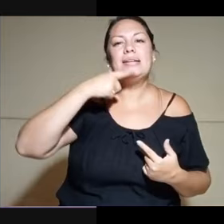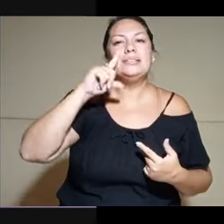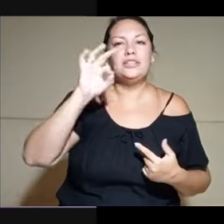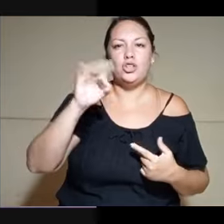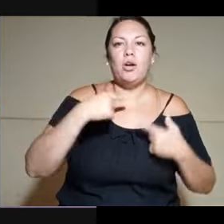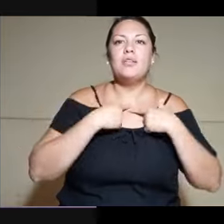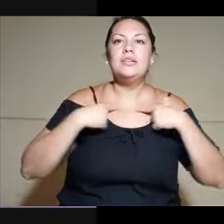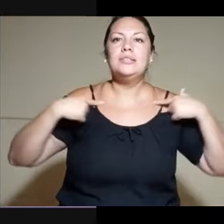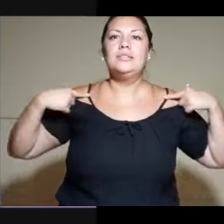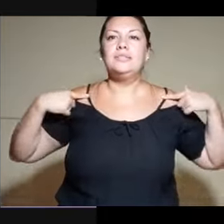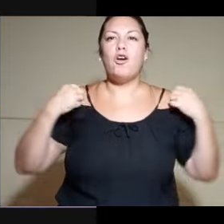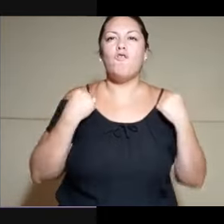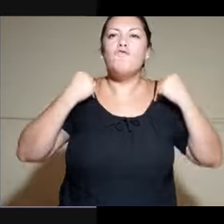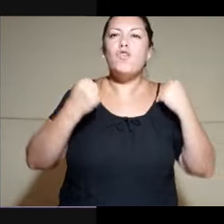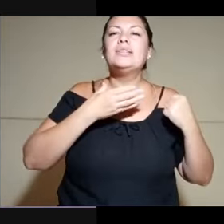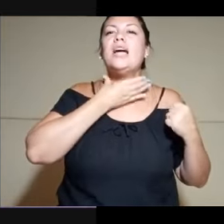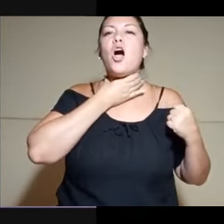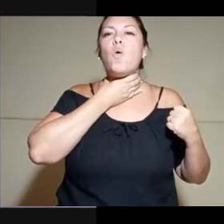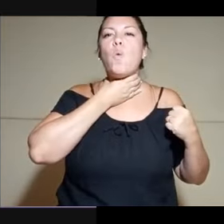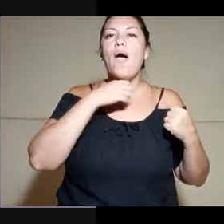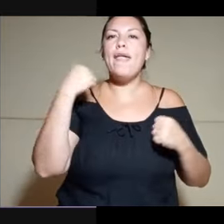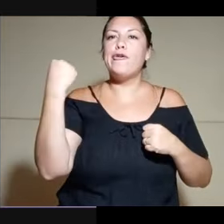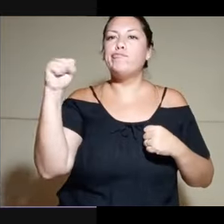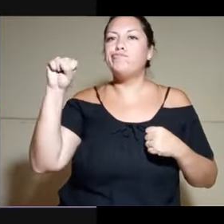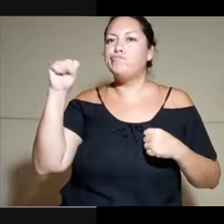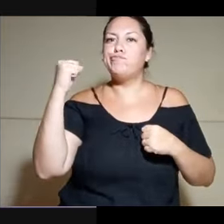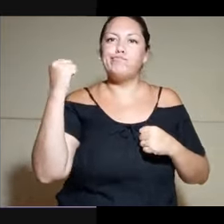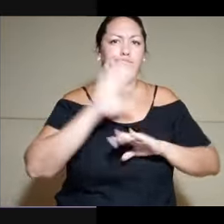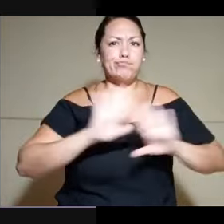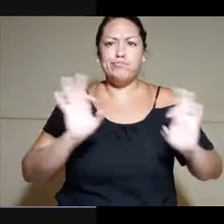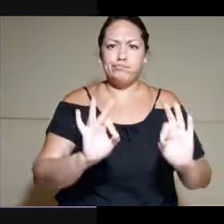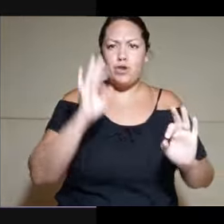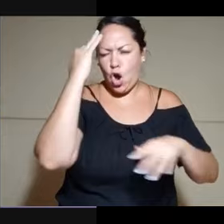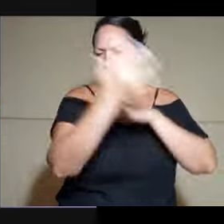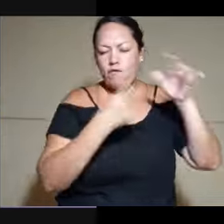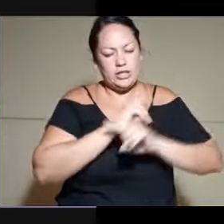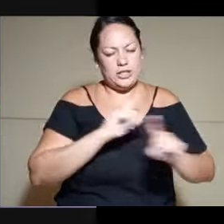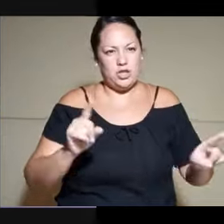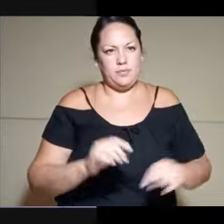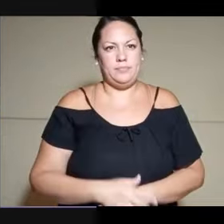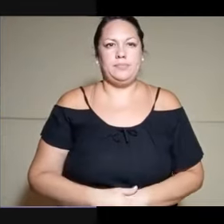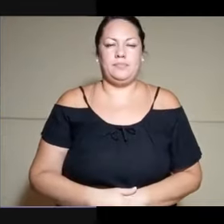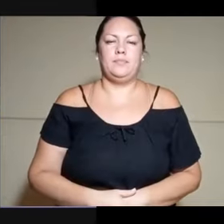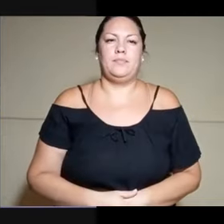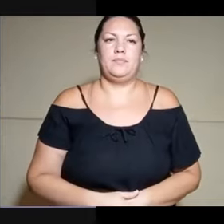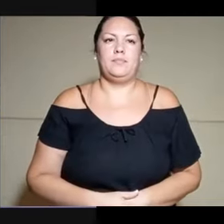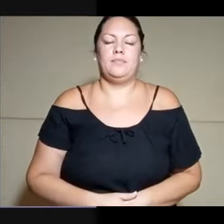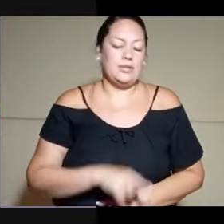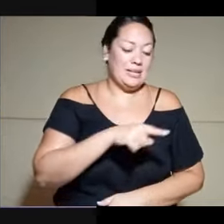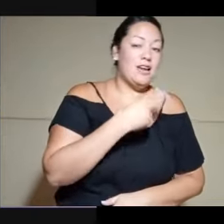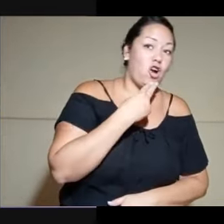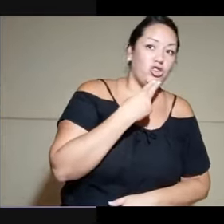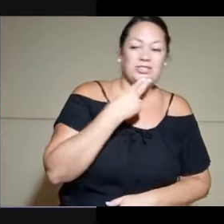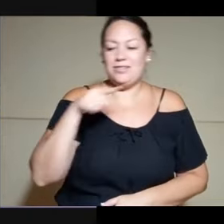con la función del trapecio y el esternocleidomastoideo, para que no se confundan. Entonces, y el